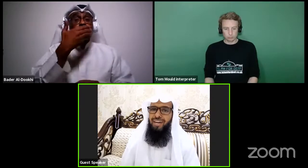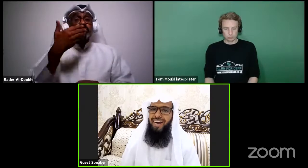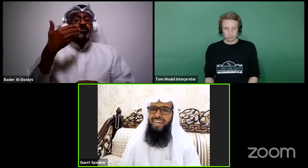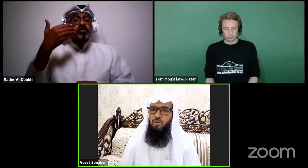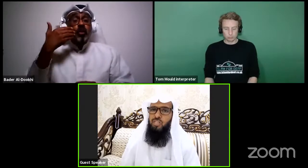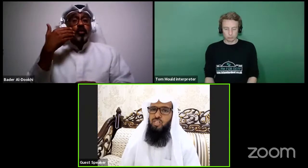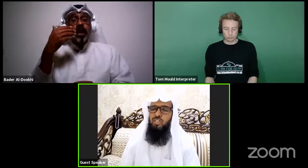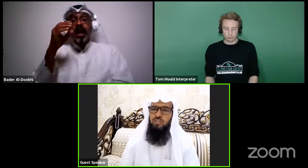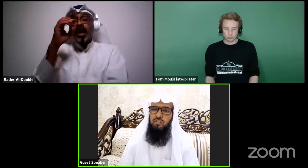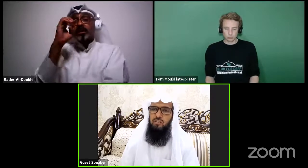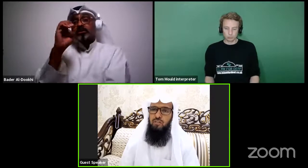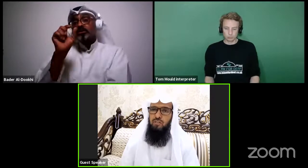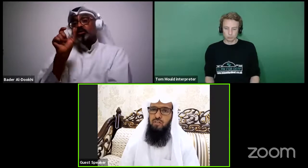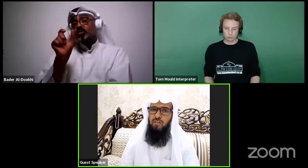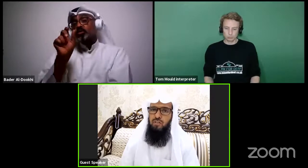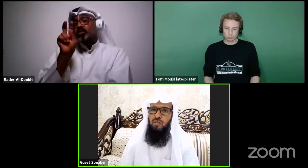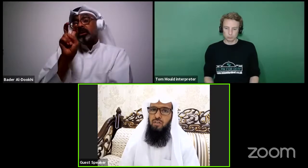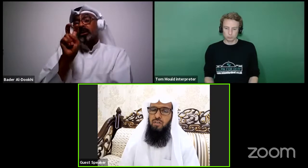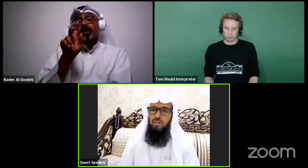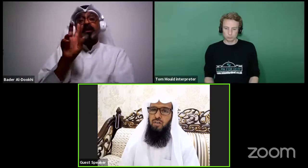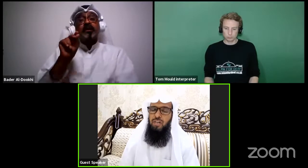أي وقاية وستر